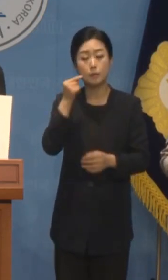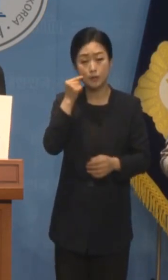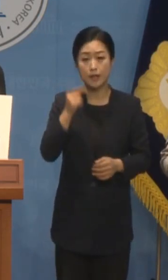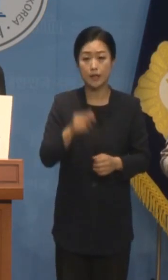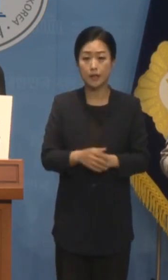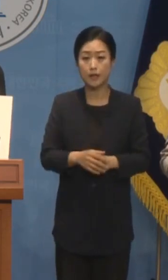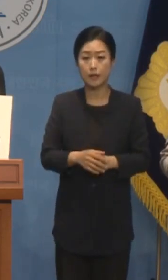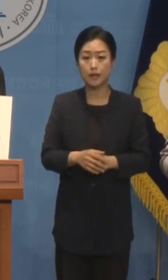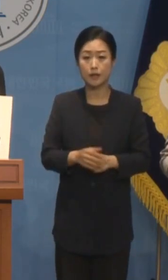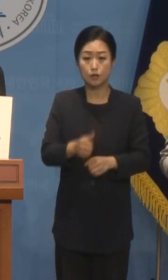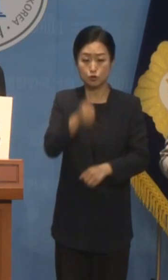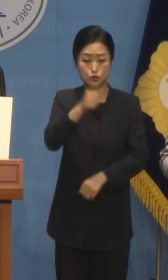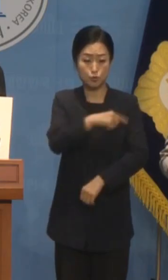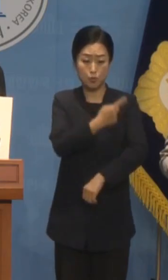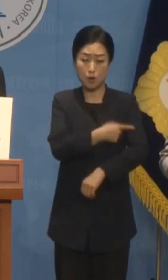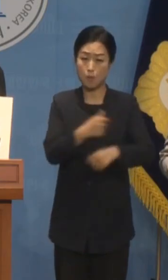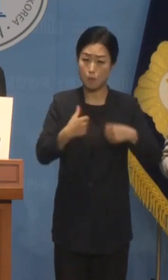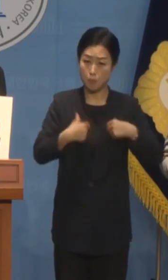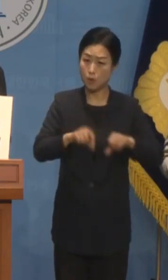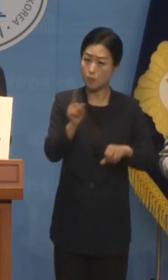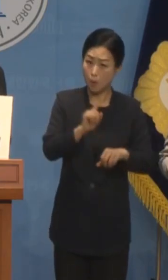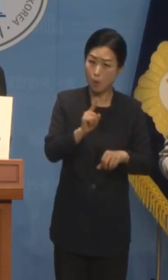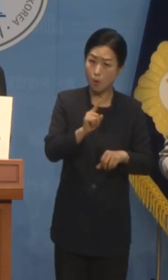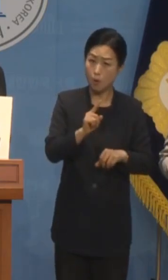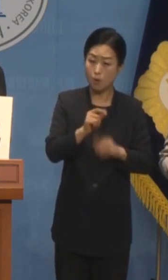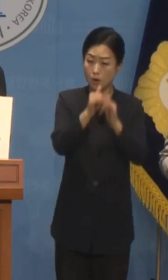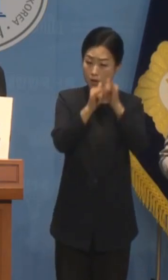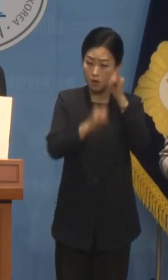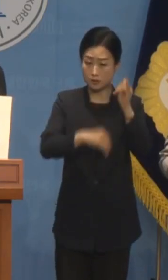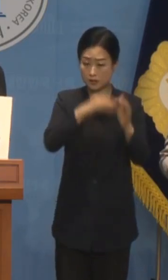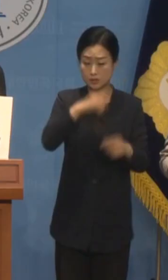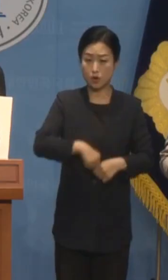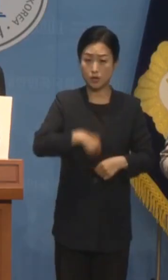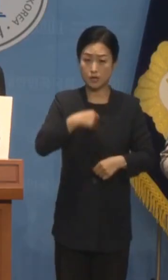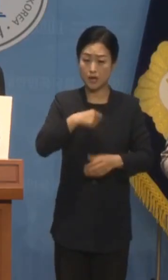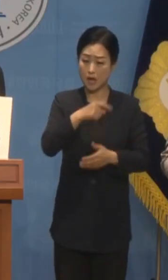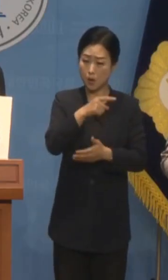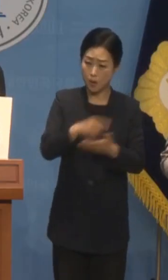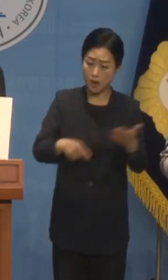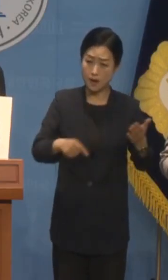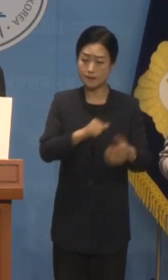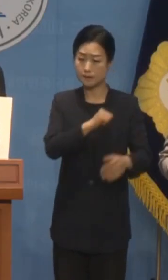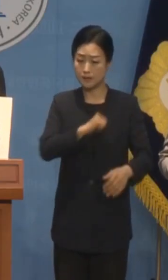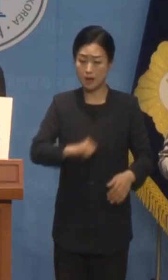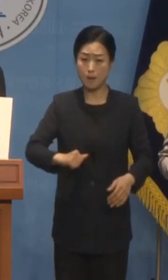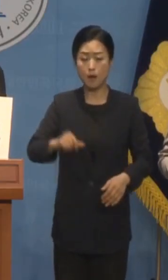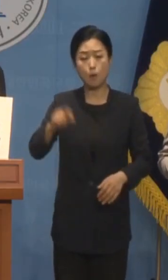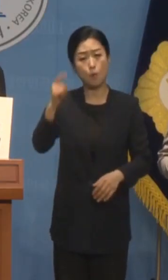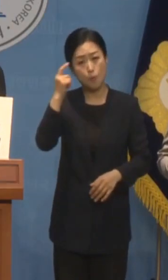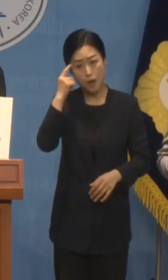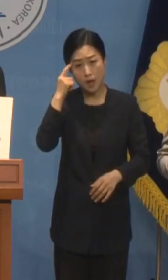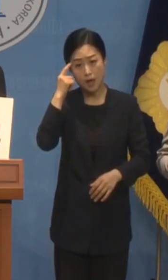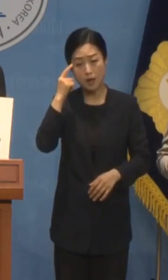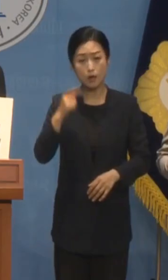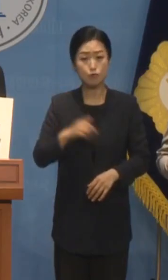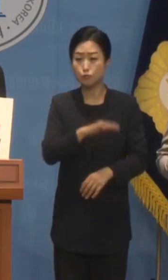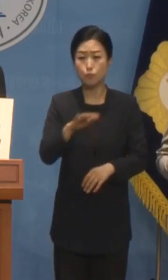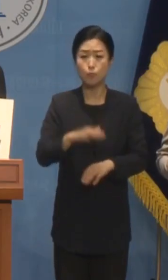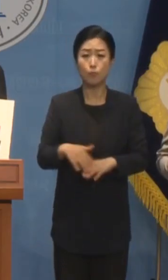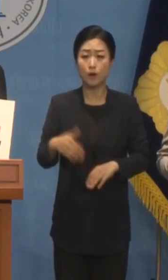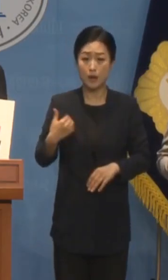얼마나 많은 주권을 포기하고 있고 또 얼마나 많은 역사정의의 훼손을 감수해야만 하는 것인지도 우리는 알고 있지